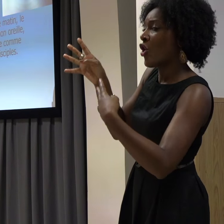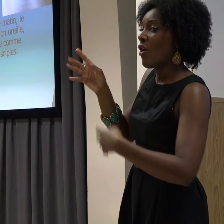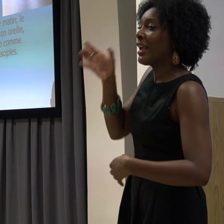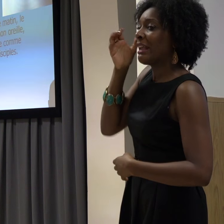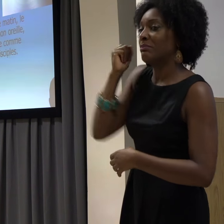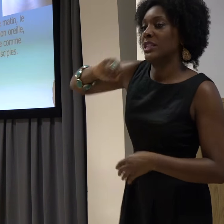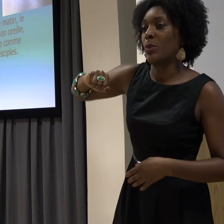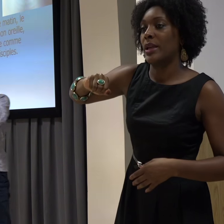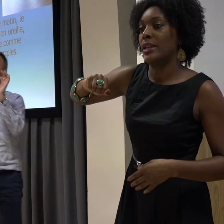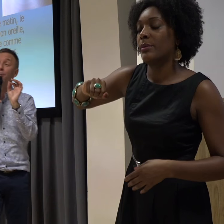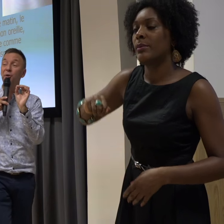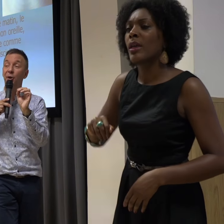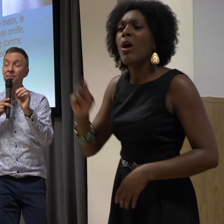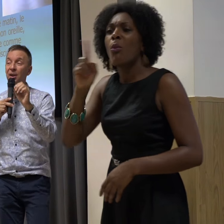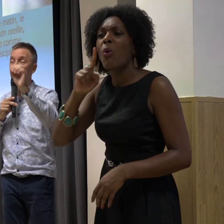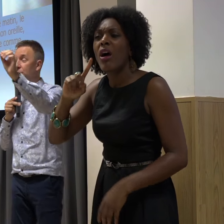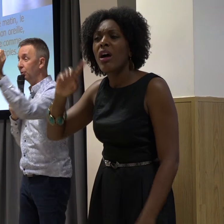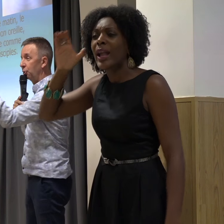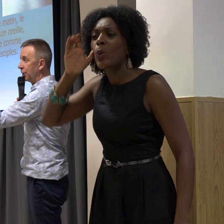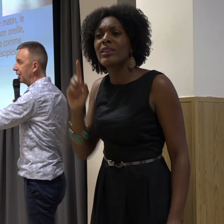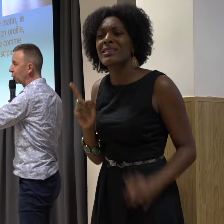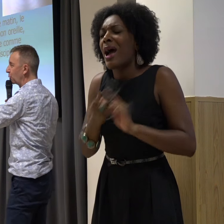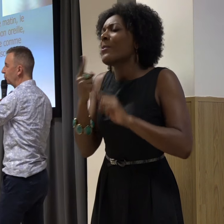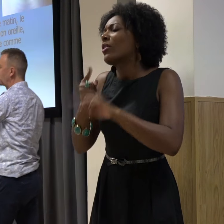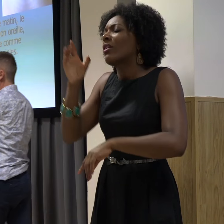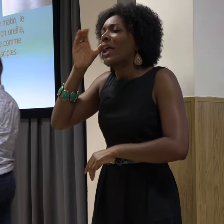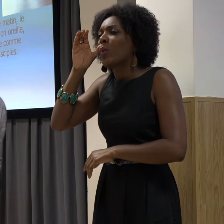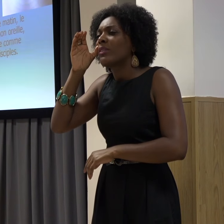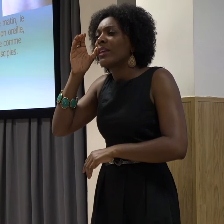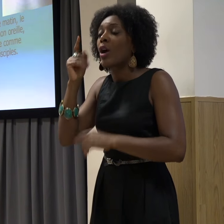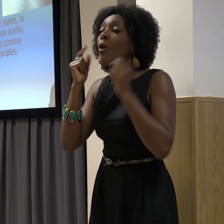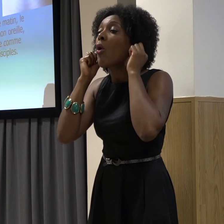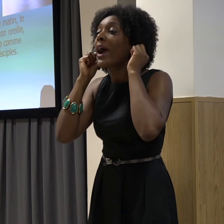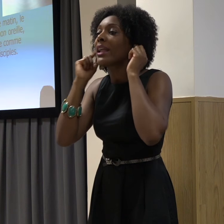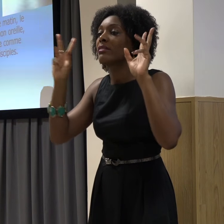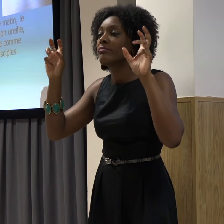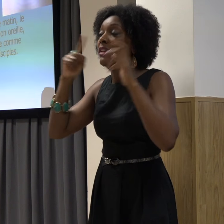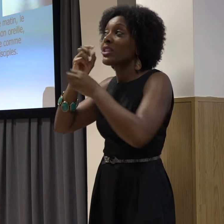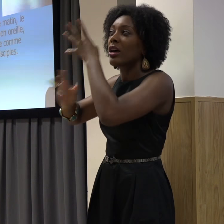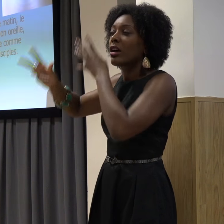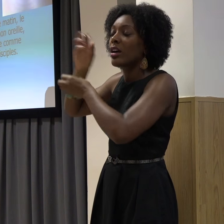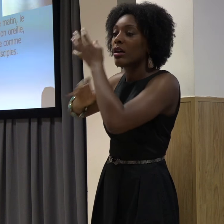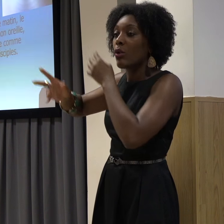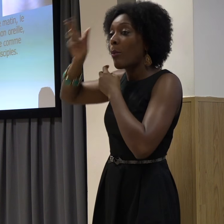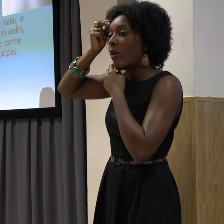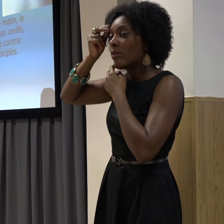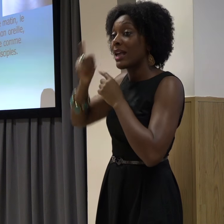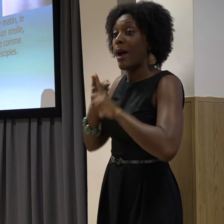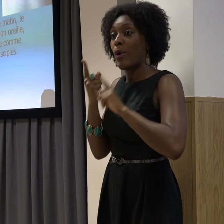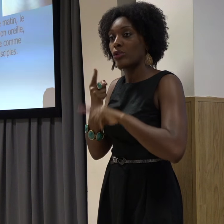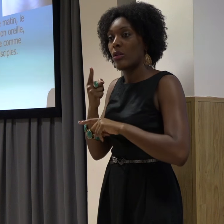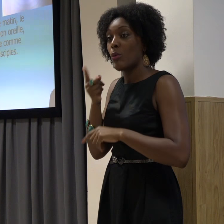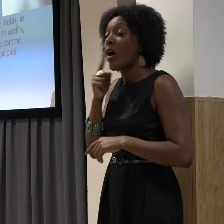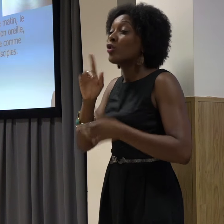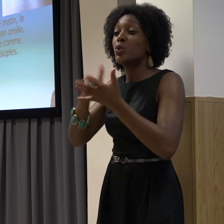écoutons-nous? Pourquoi c'est très important de donner nos oreilles comme un sacrifice à Dieu? Parce que tout ce que nous